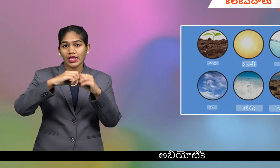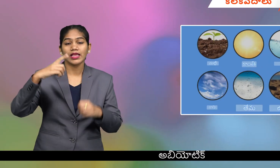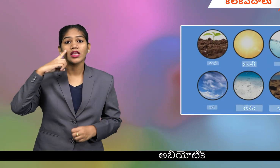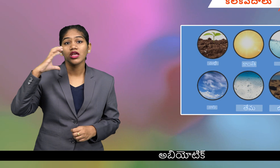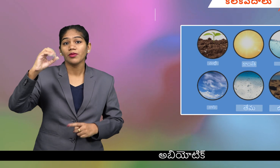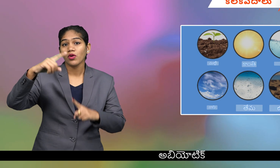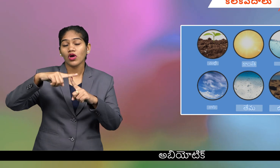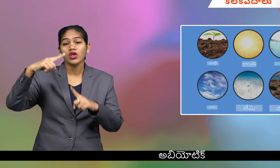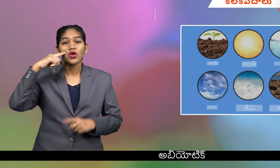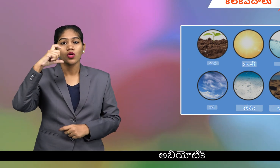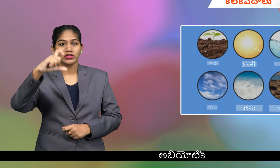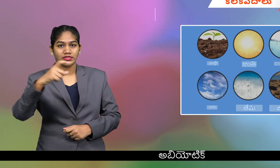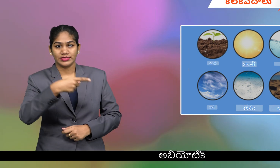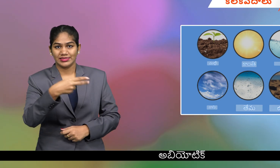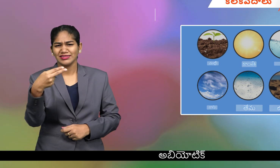అబయోటిక్